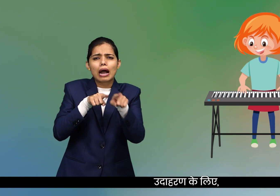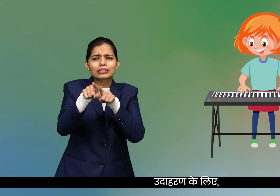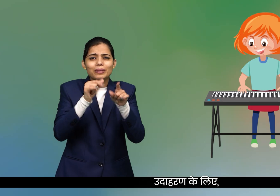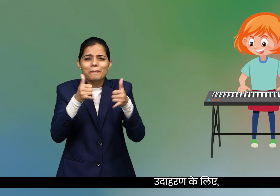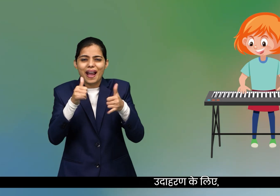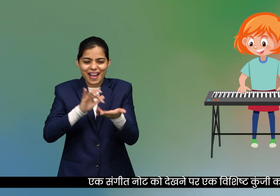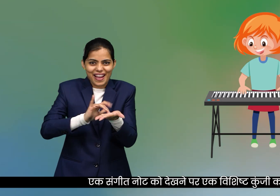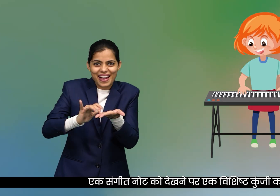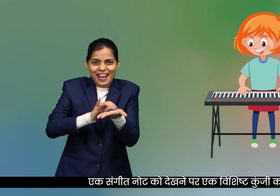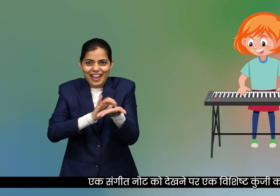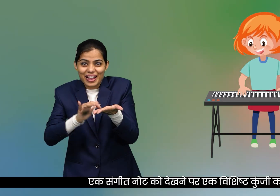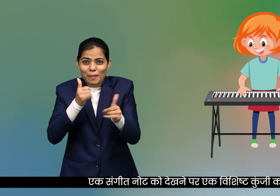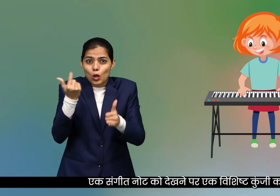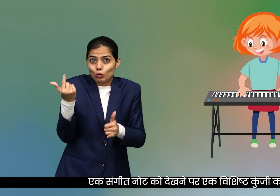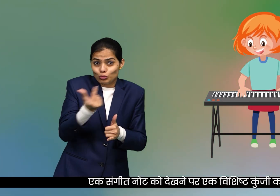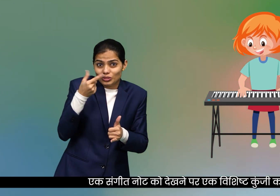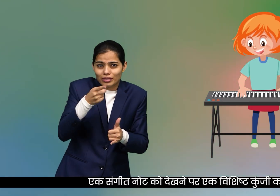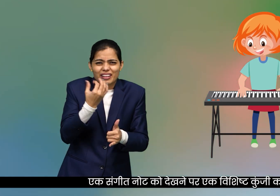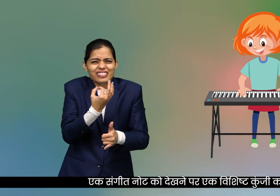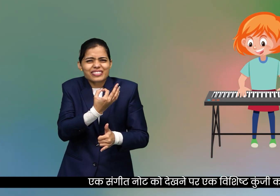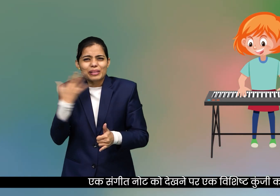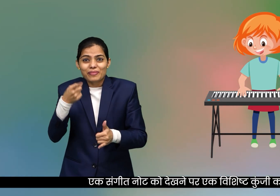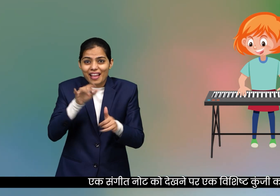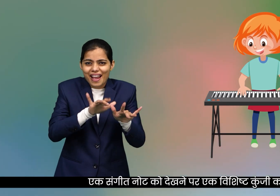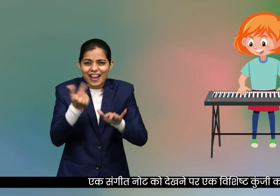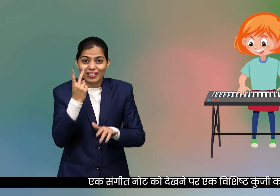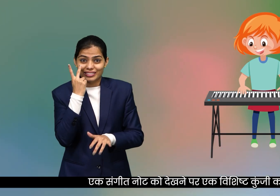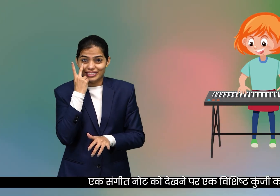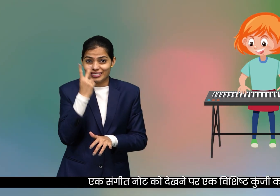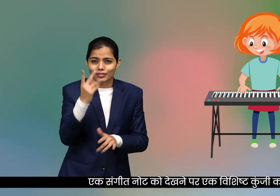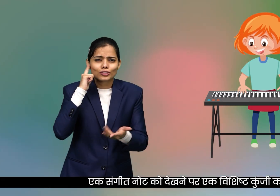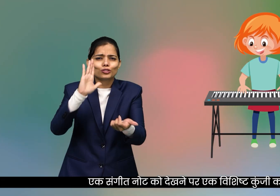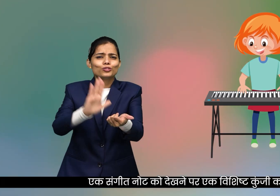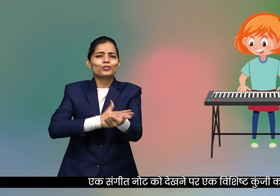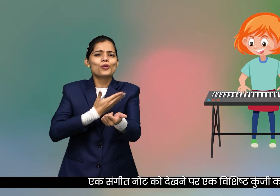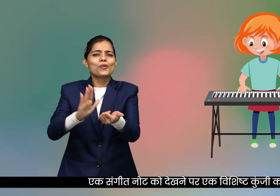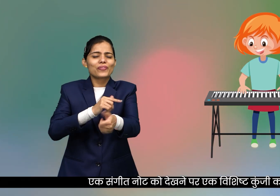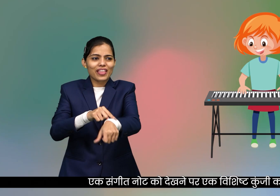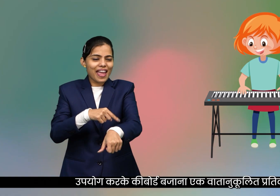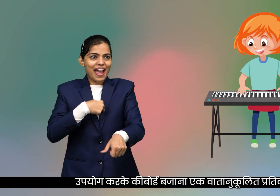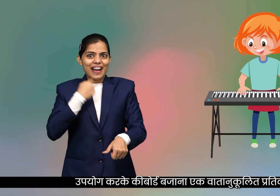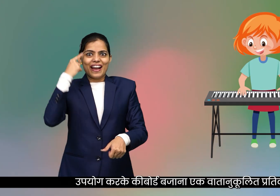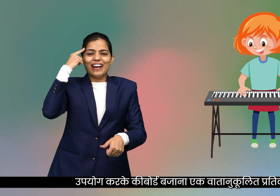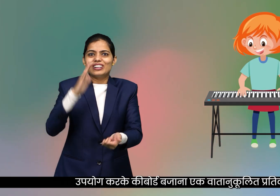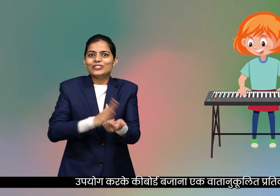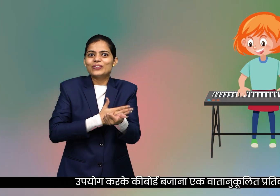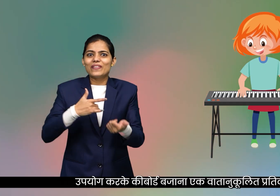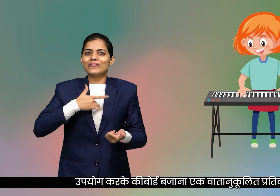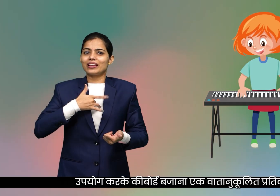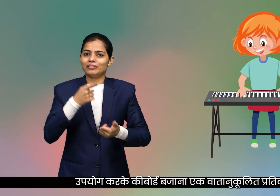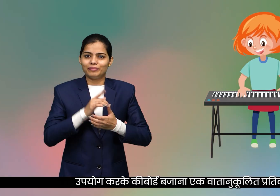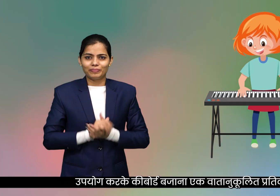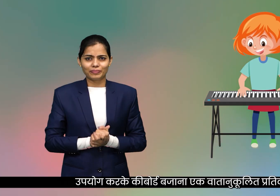उदाहरण के लिए एक संगीत नोट को देखने पर एक विशिष्ट कुंजी का उपयोग